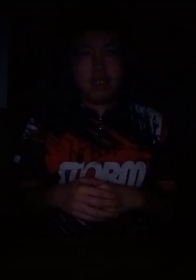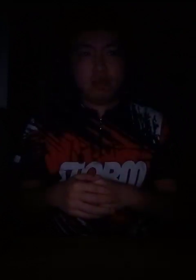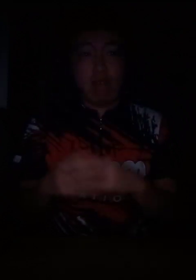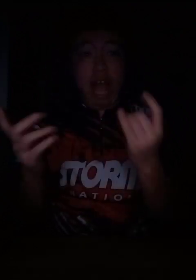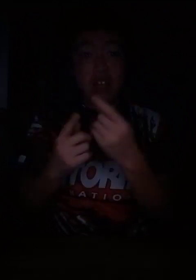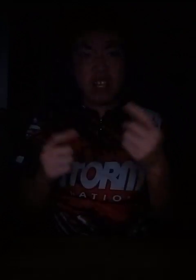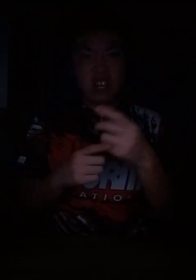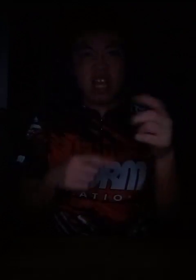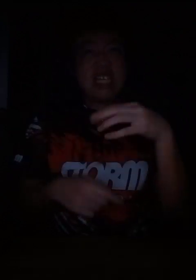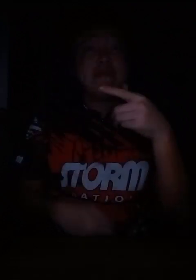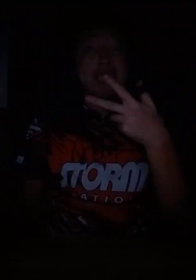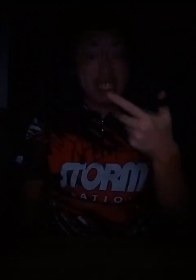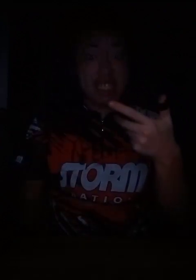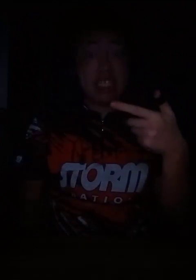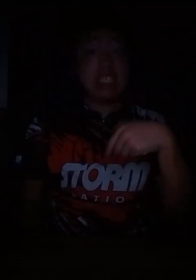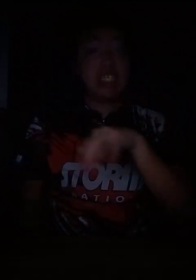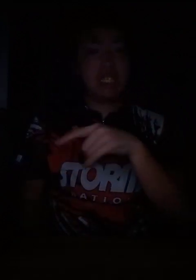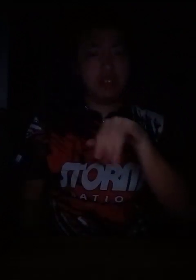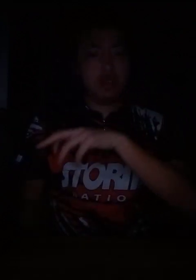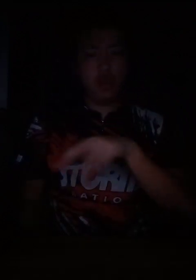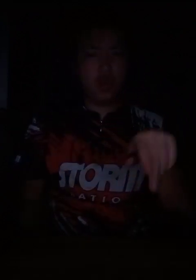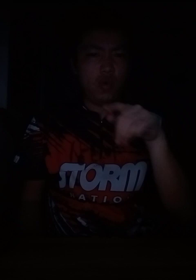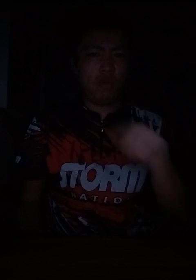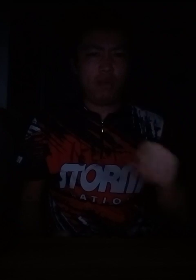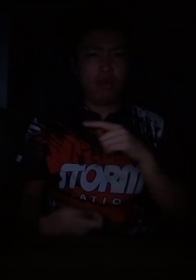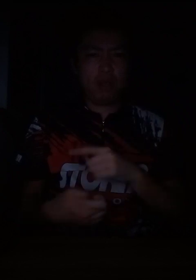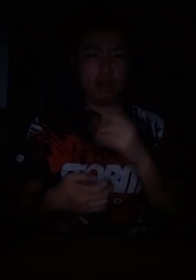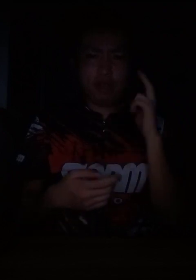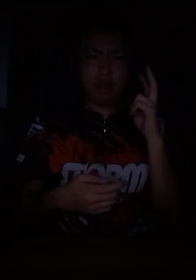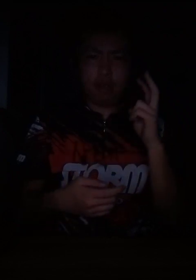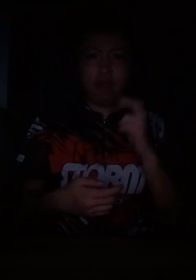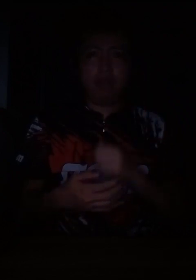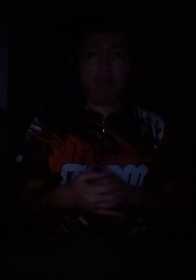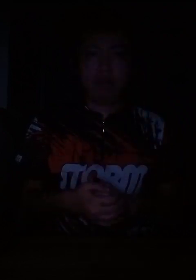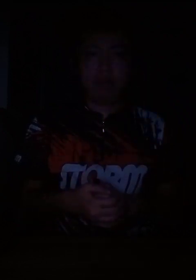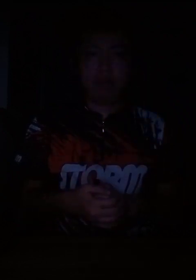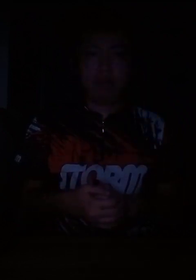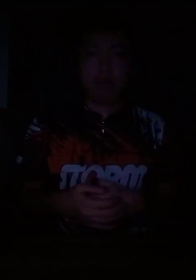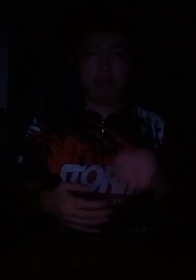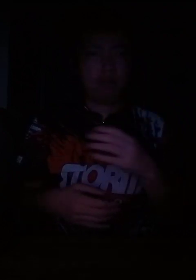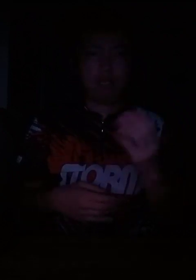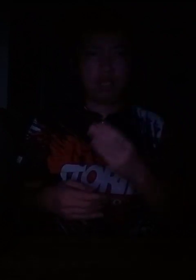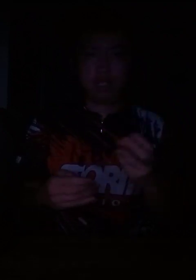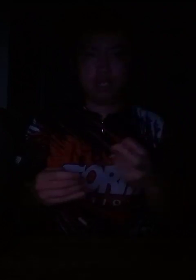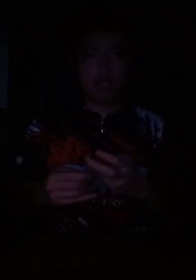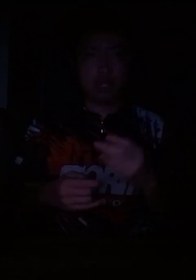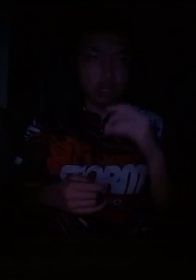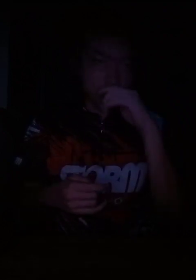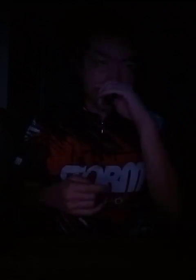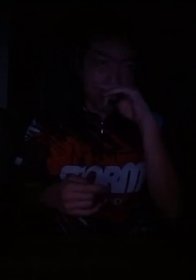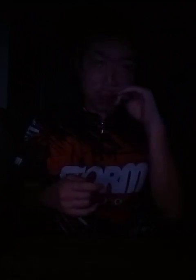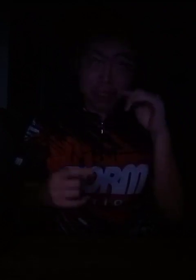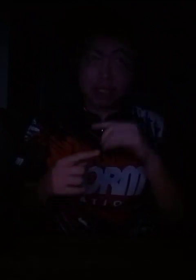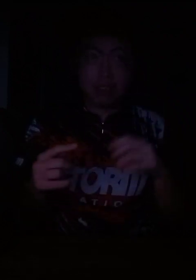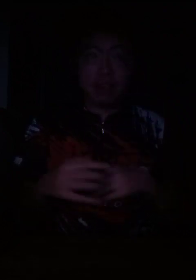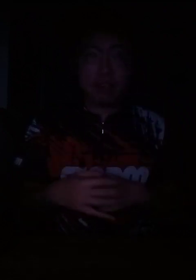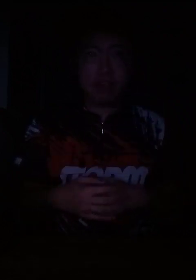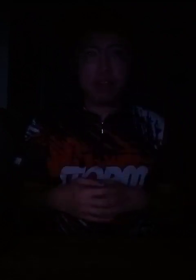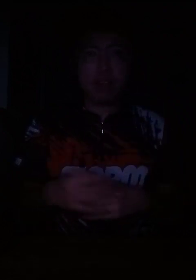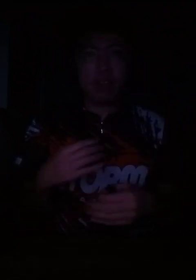파출소로 다시 들어간 김 씨는 경찰의 도움을 요청했습니다. 네? 아니 손석희 사장께서 자꾸 못 가게 하시는데 저는